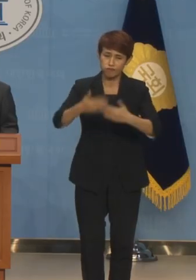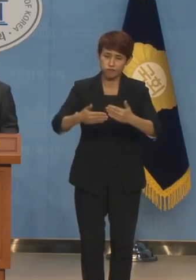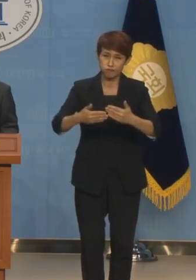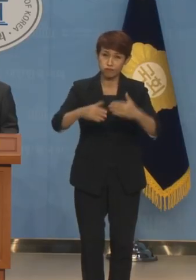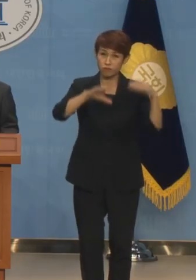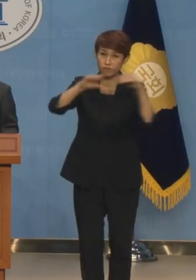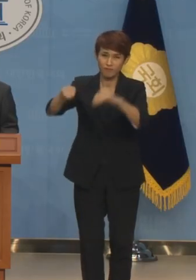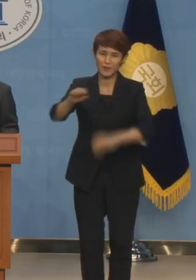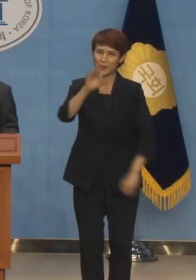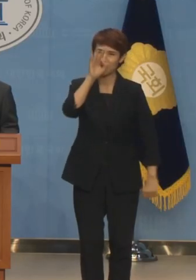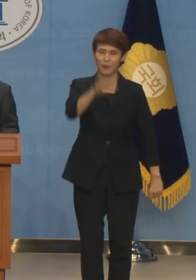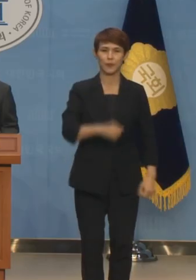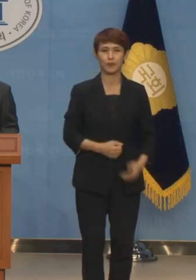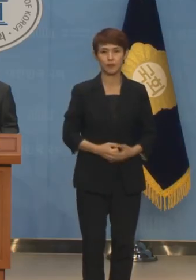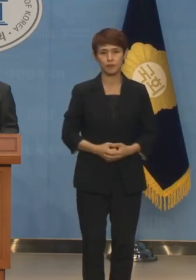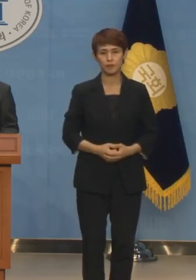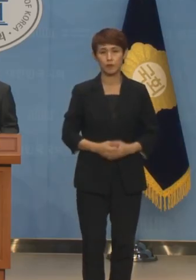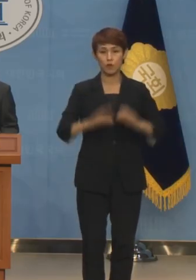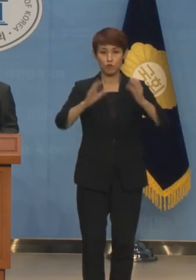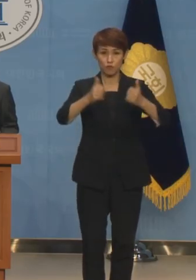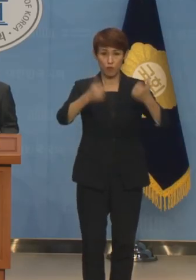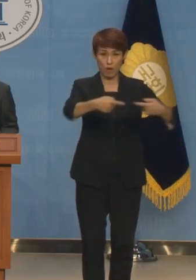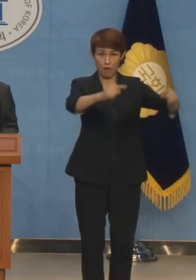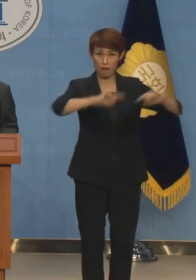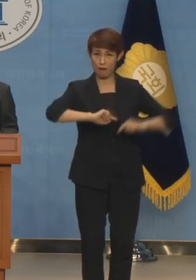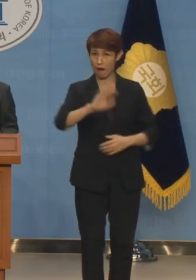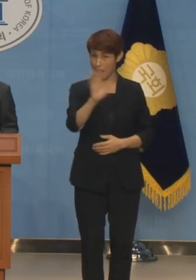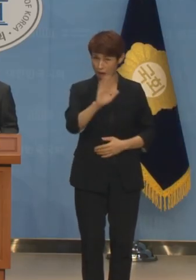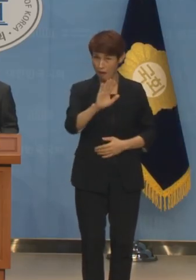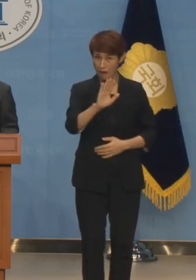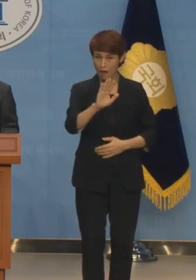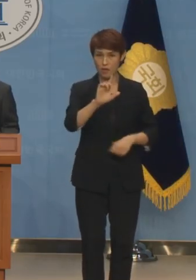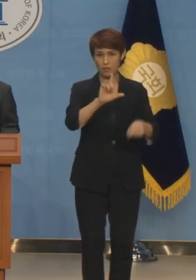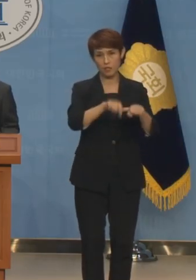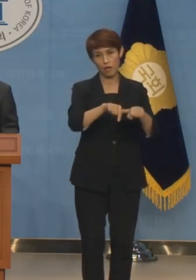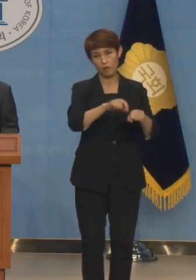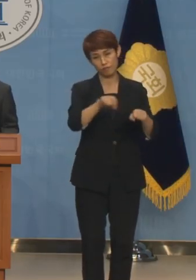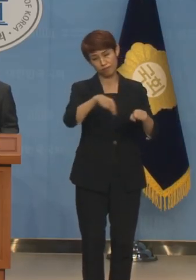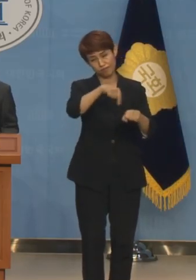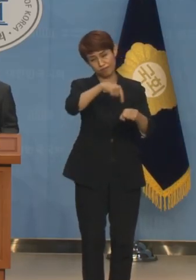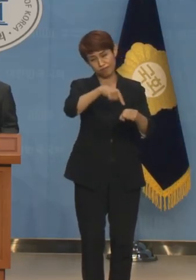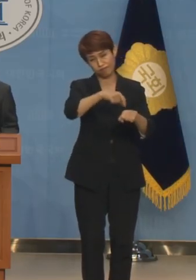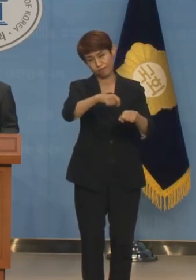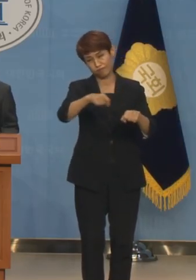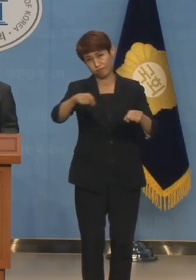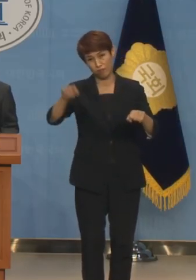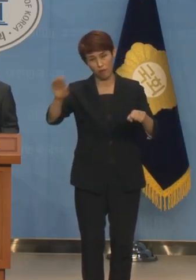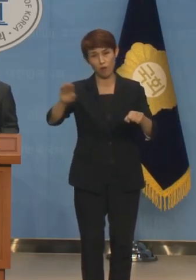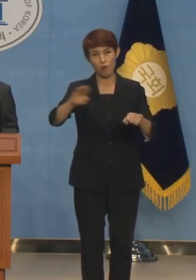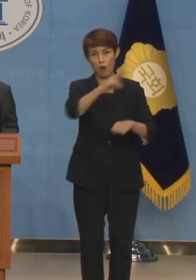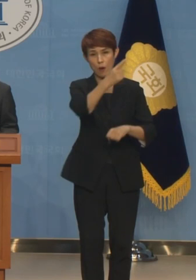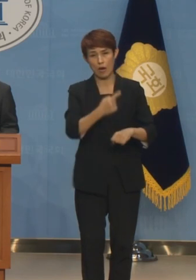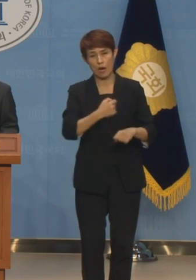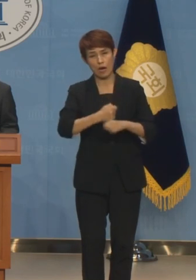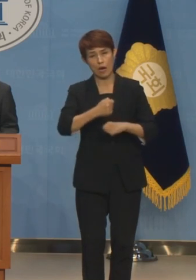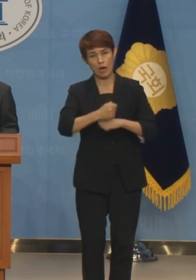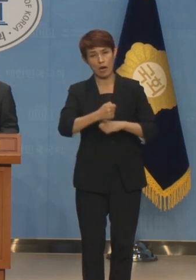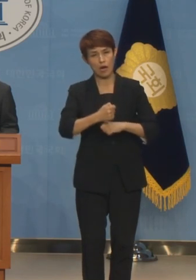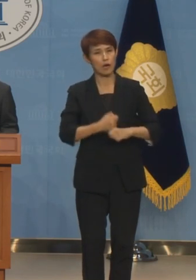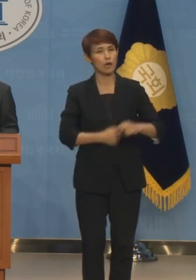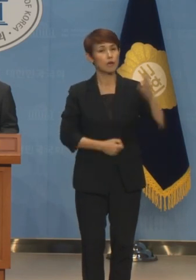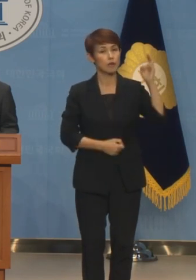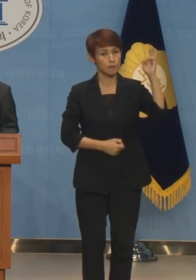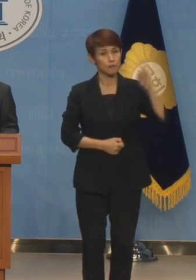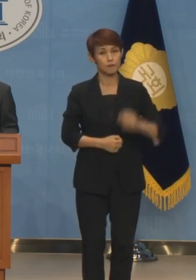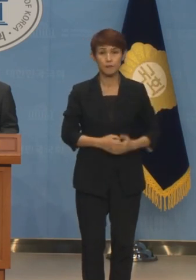없을 것입니다. 국회 출석을 거부하는 시간이 길어질수록 돌아올 명분 찾기가